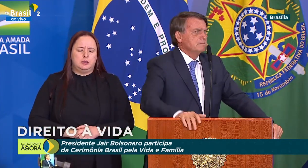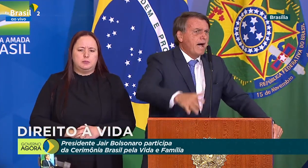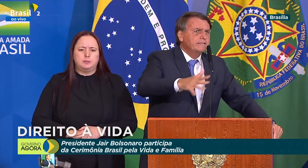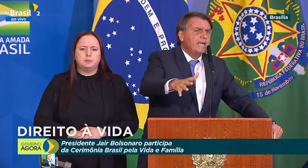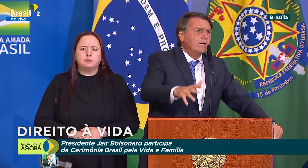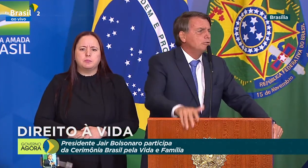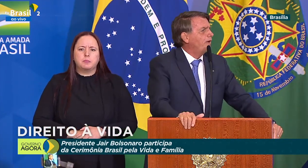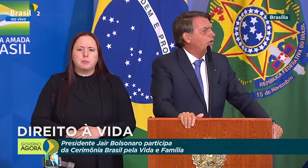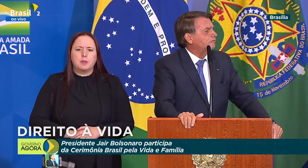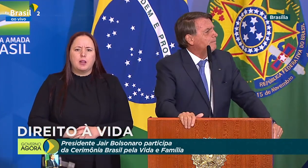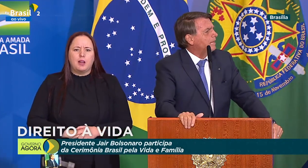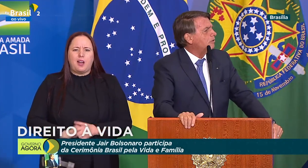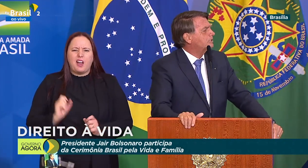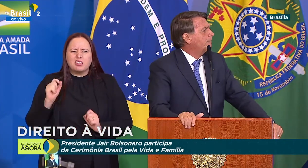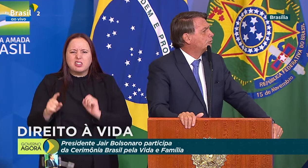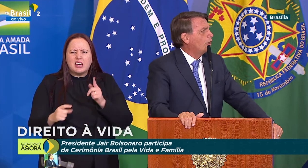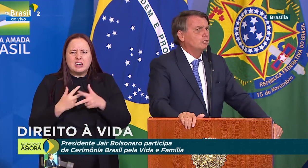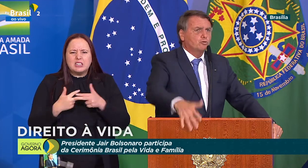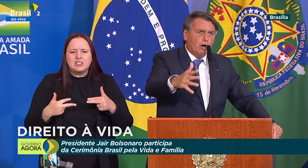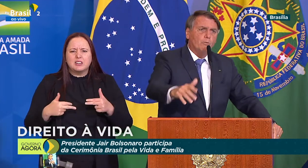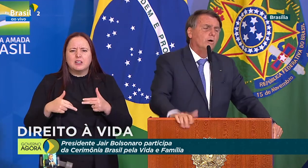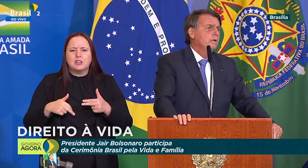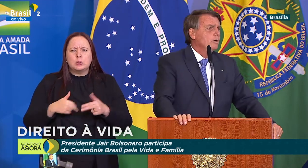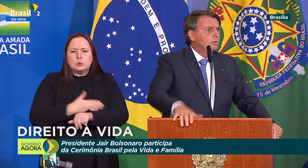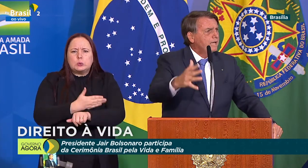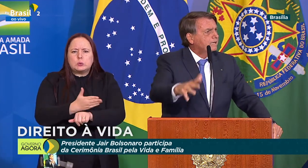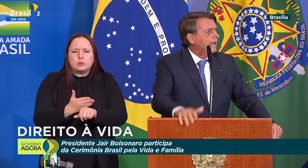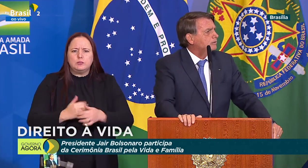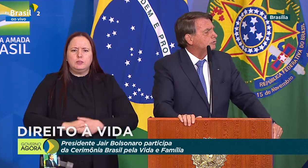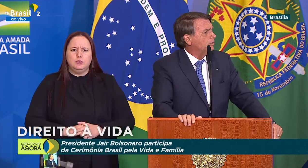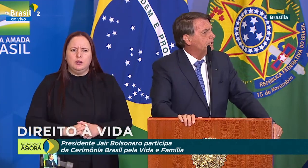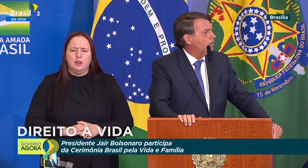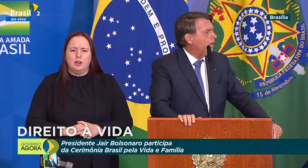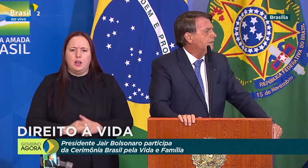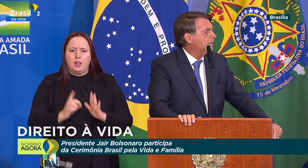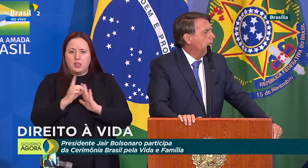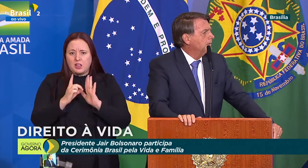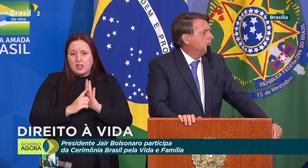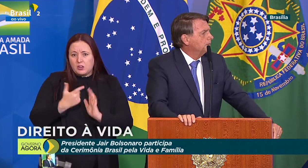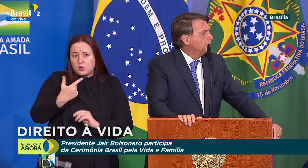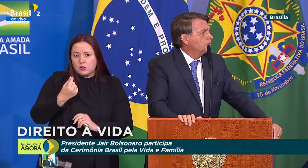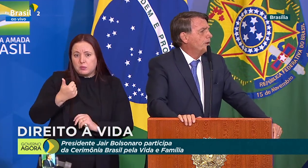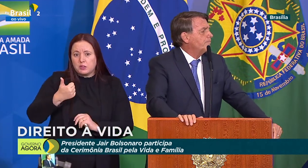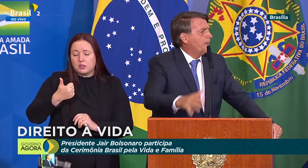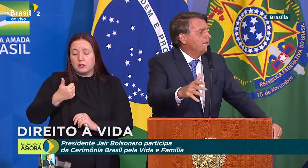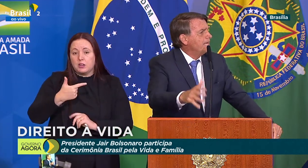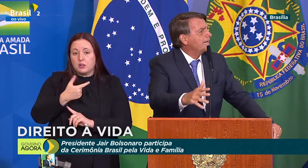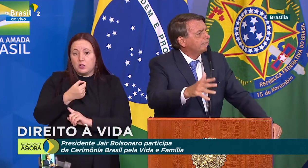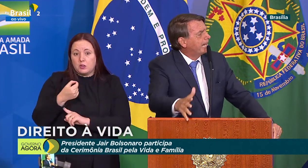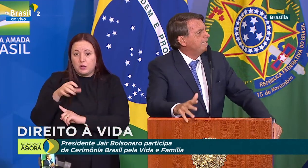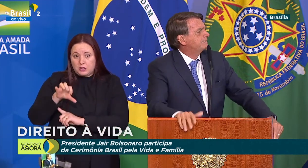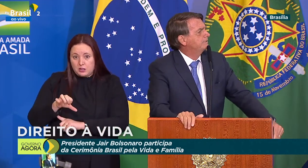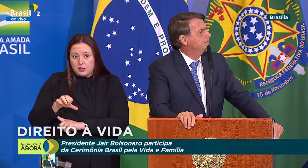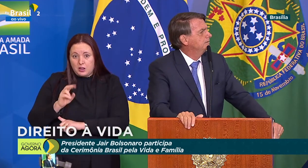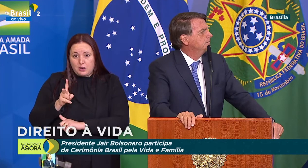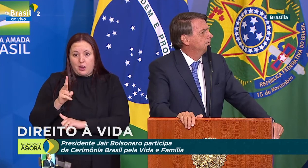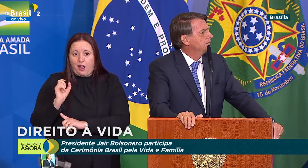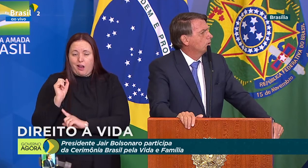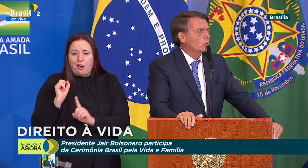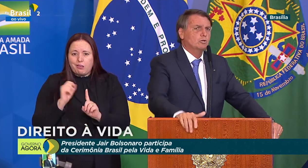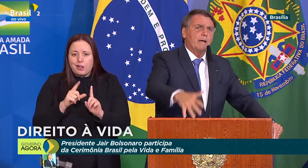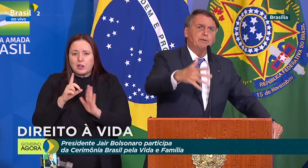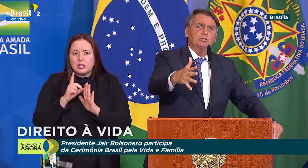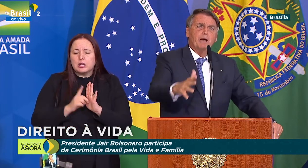o kotaku os valores familiares o tempo todo como o decreto 2009 do pndh3